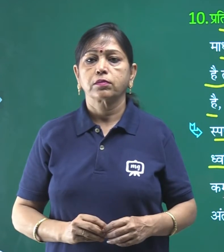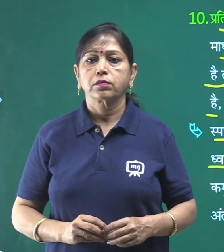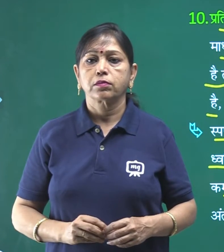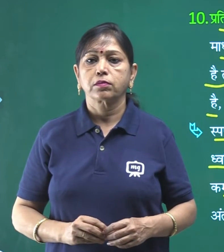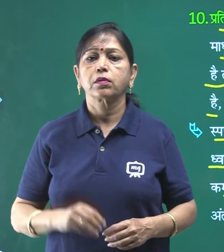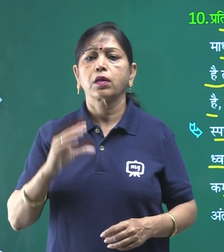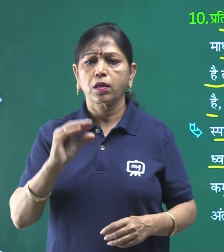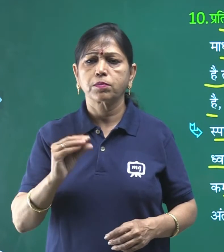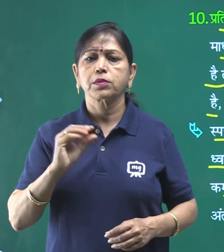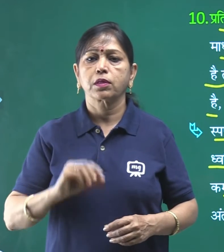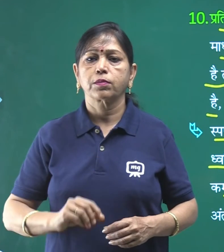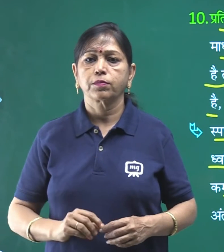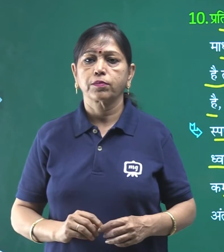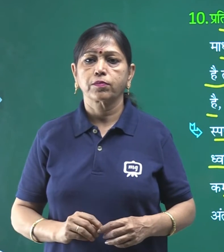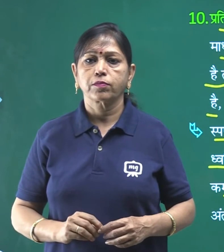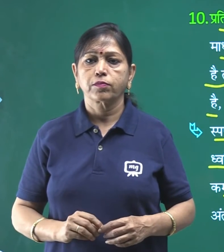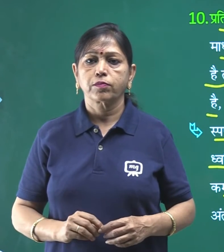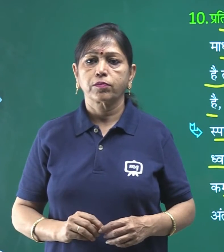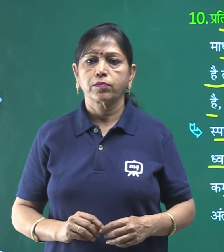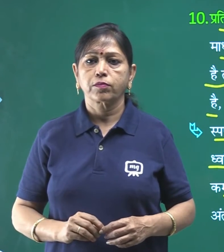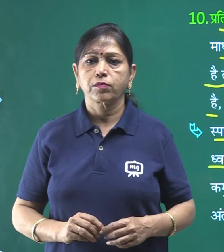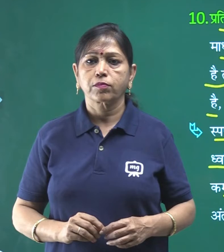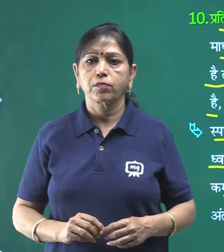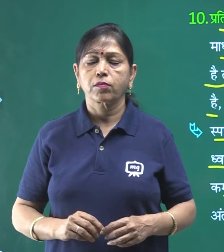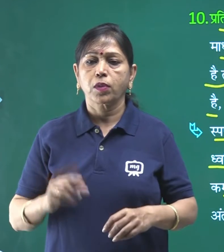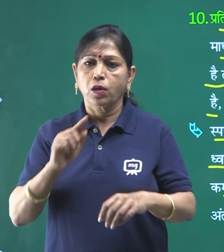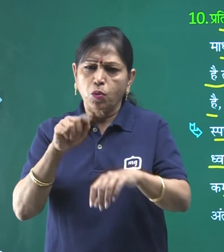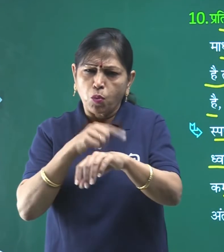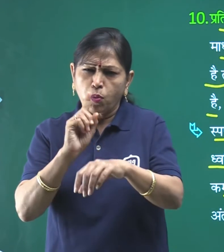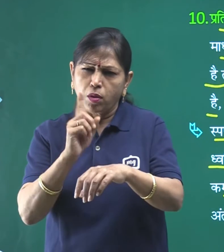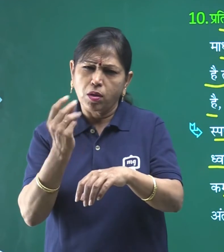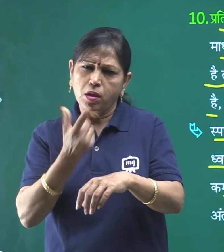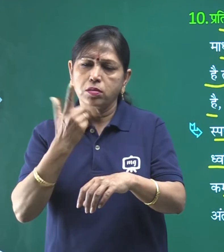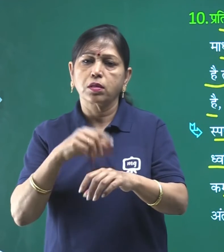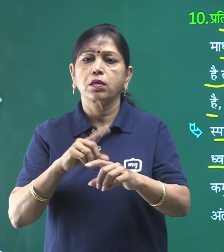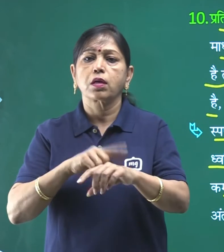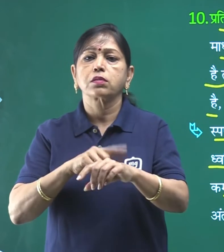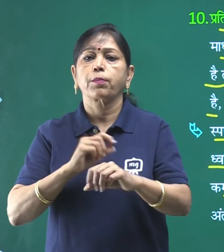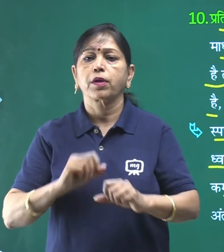कम से कम 1 सेकंड का समय